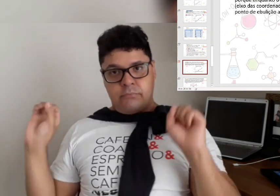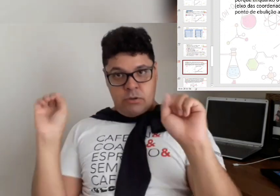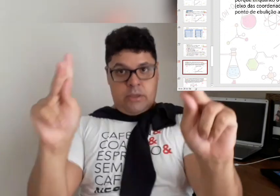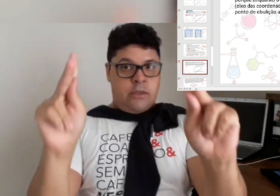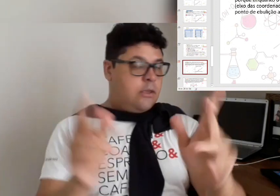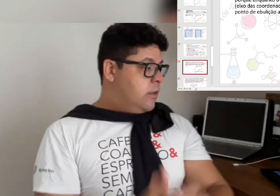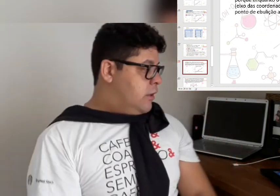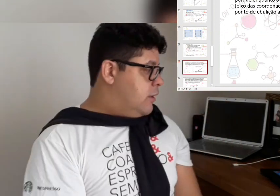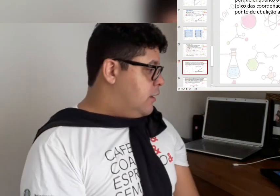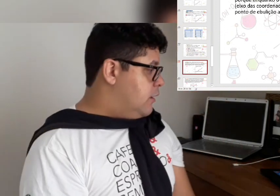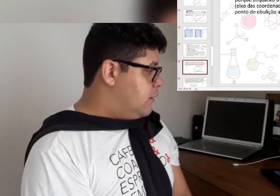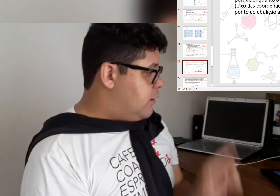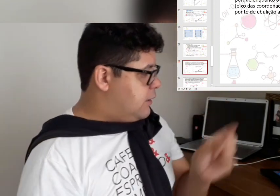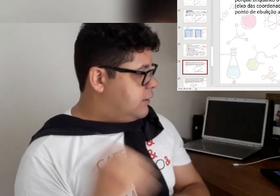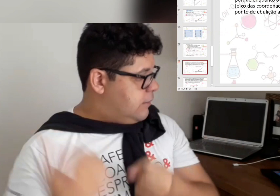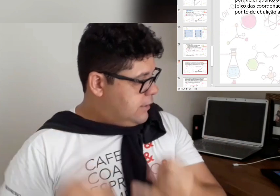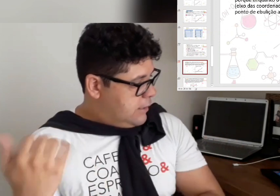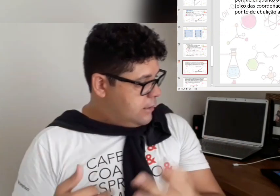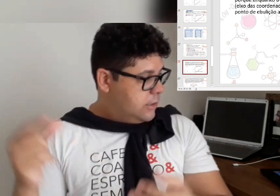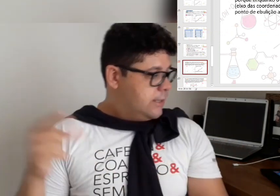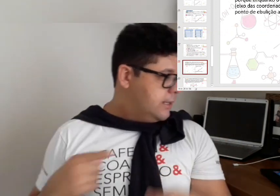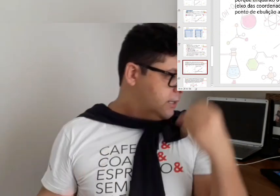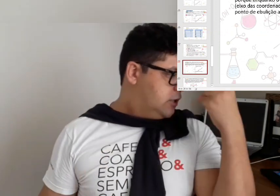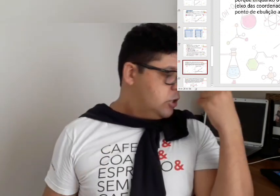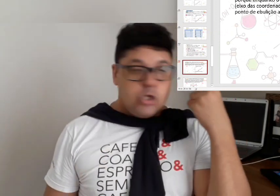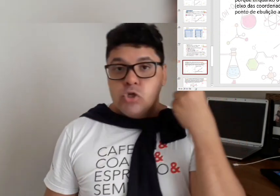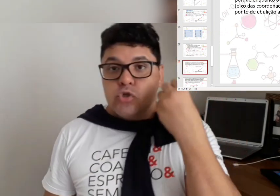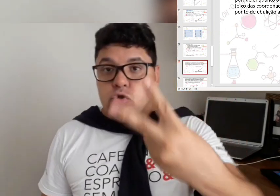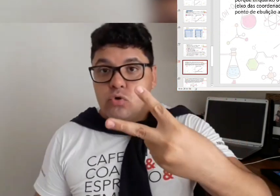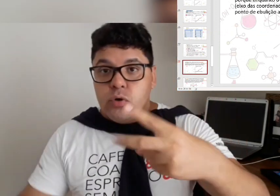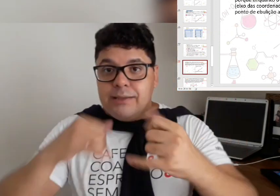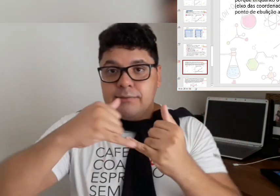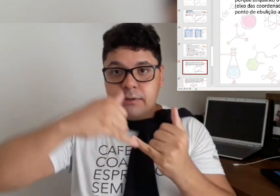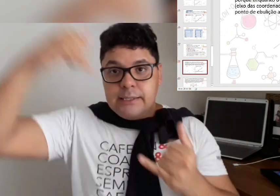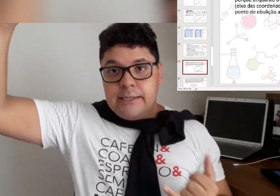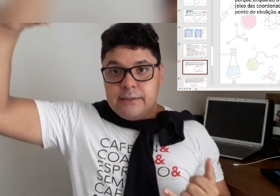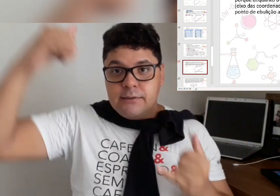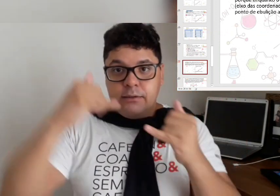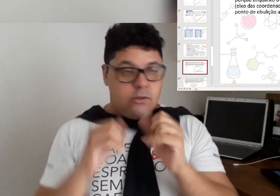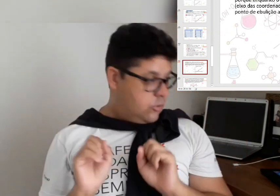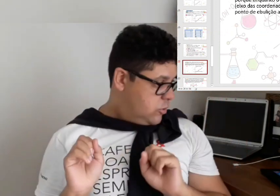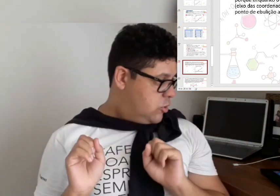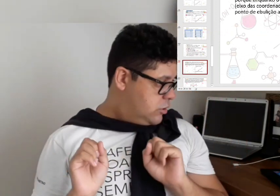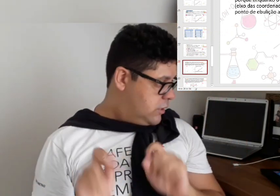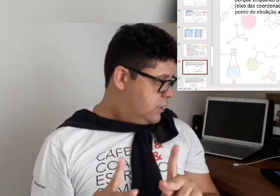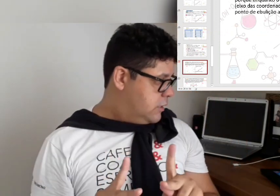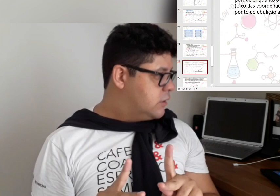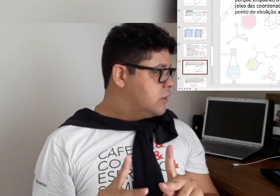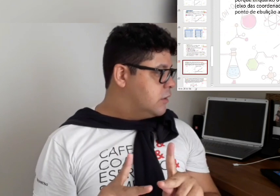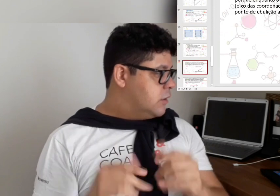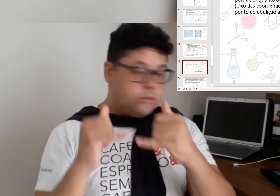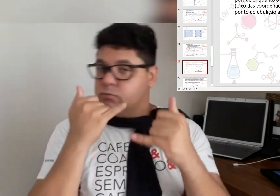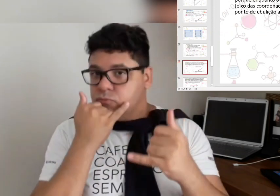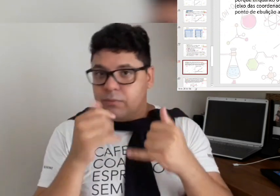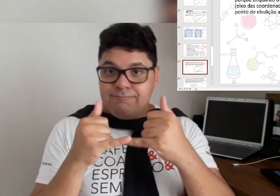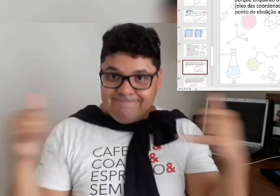e esse patamar, tá? Ou seja, duas linhas horizontais. Porque enquanto o tempo, que é o